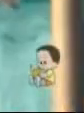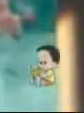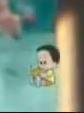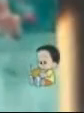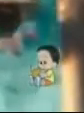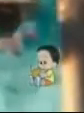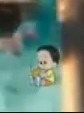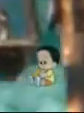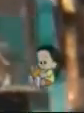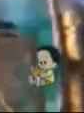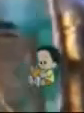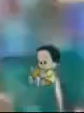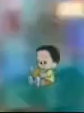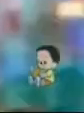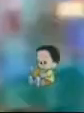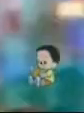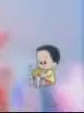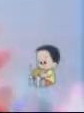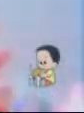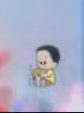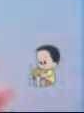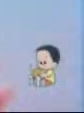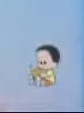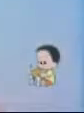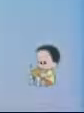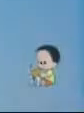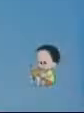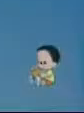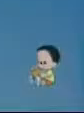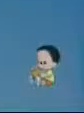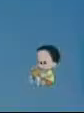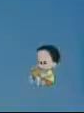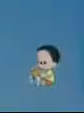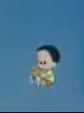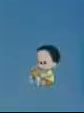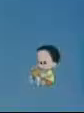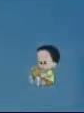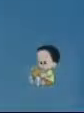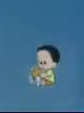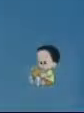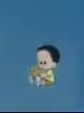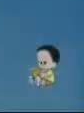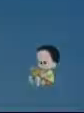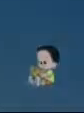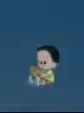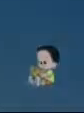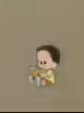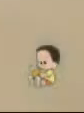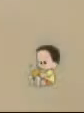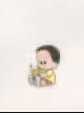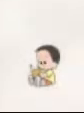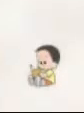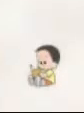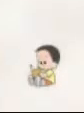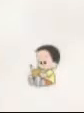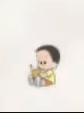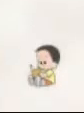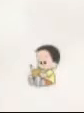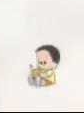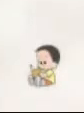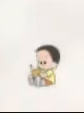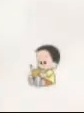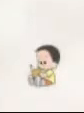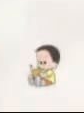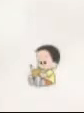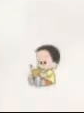empurra sua cadeira de rodas, a câmera sobe até o céu e a imagem escurece. Créditos finais enquanto